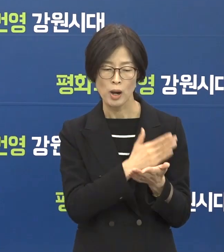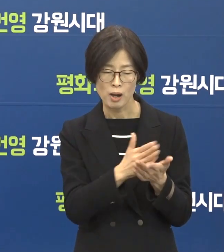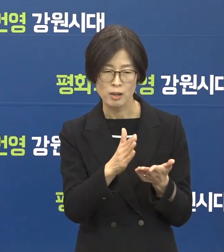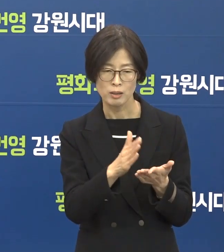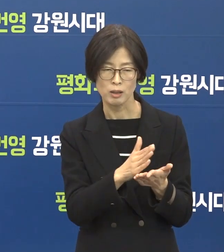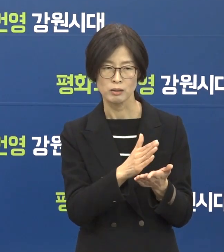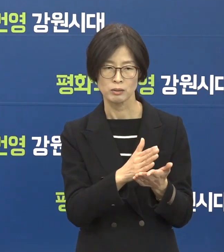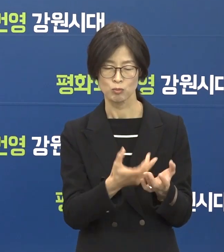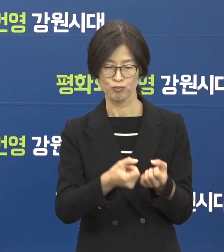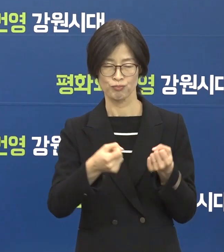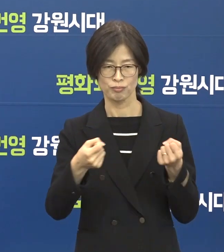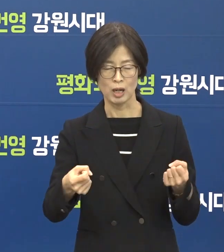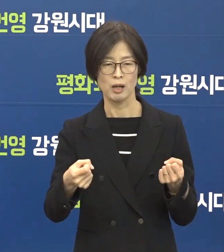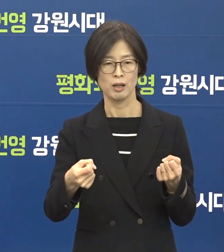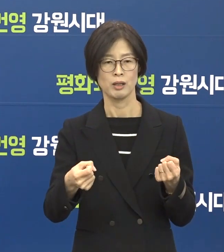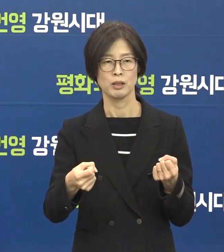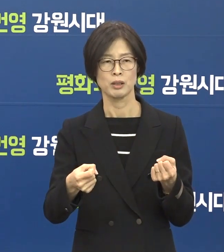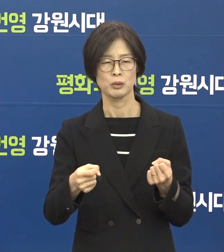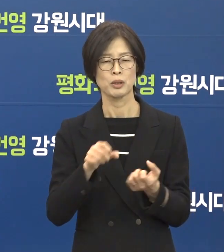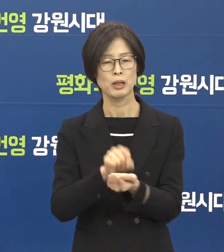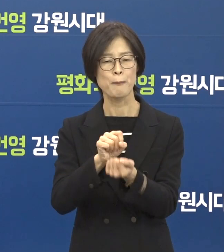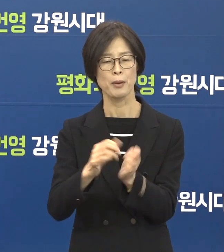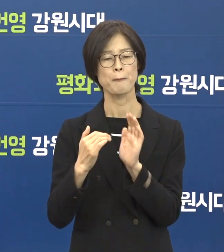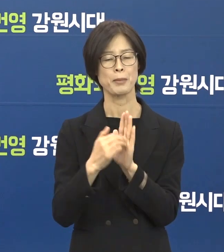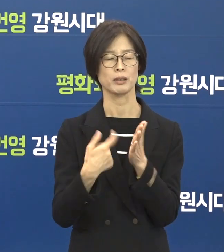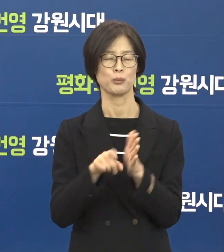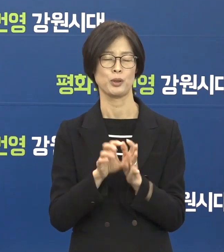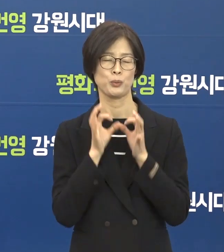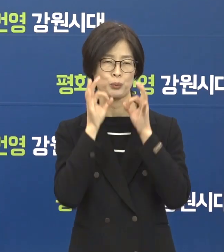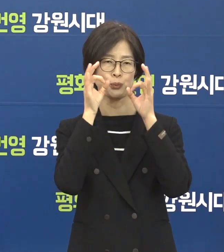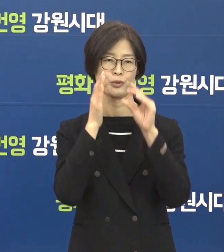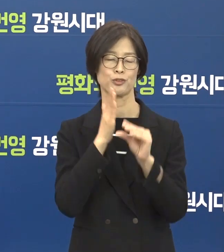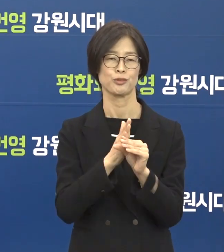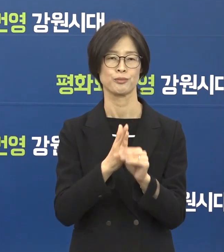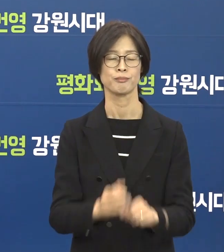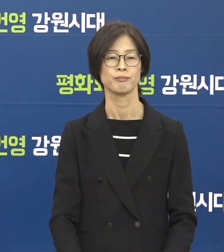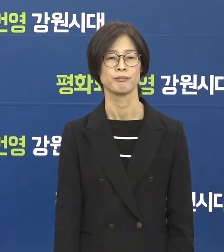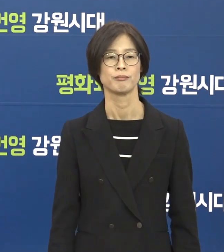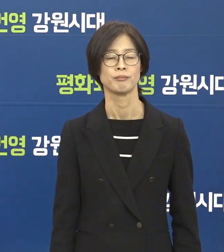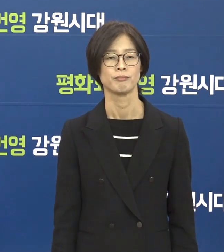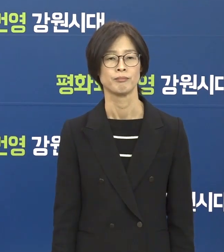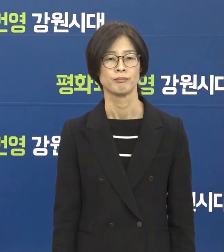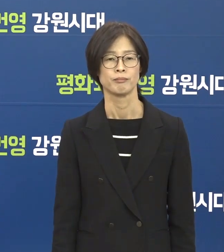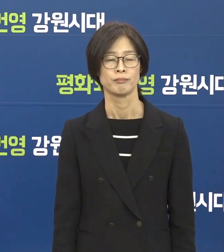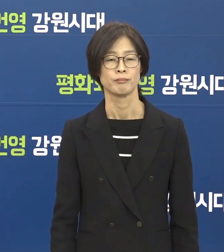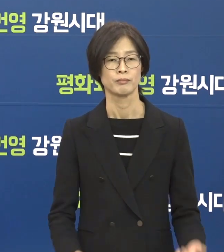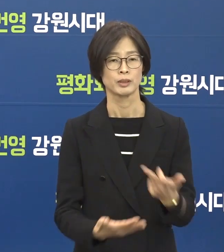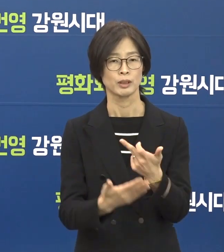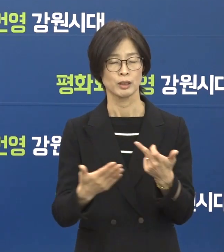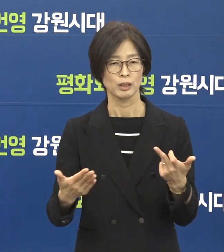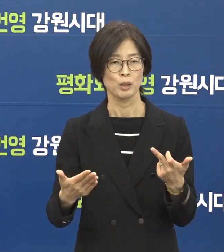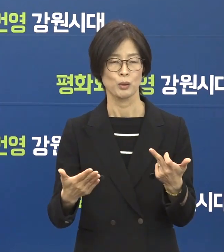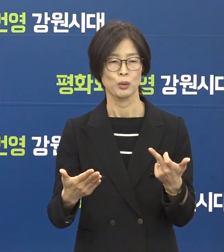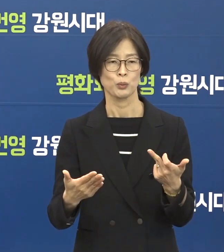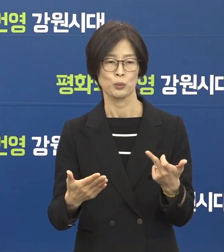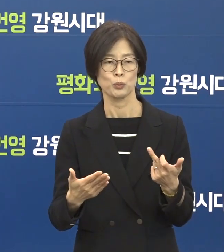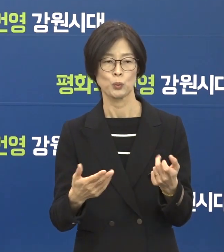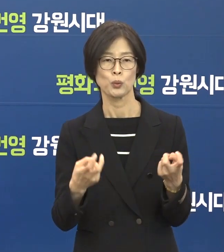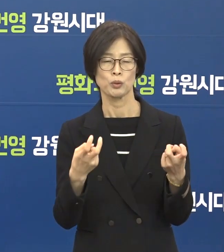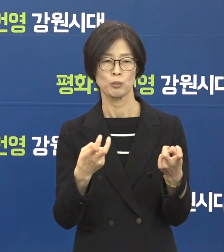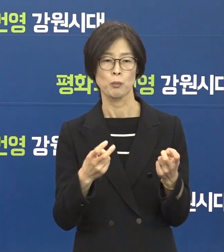재택치료자 선별 과정부터 전파 가능성을 차단하기 위해 노력하고 있습니다. 강원도 비상방역대책회의